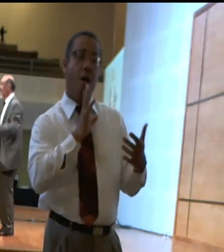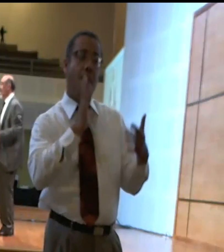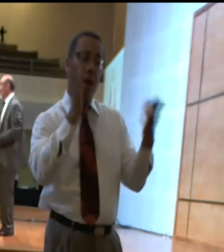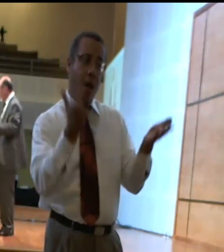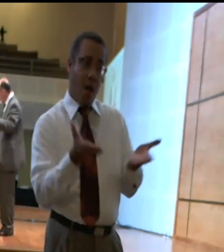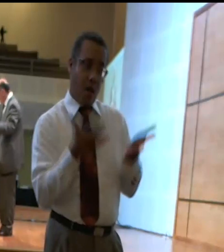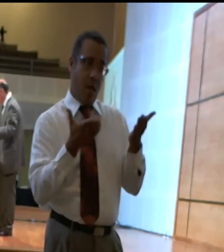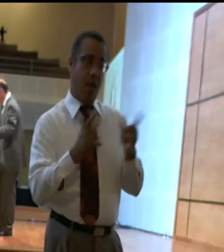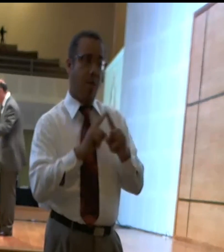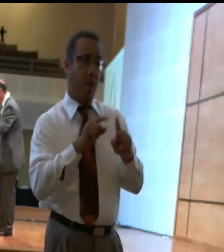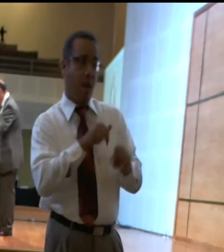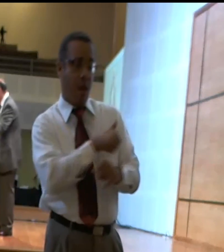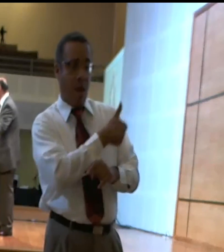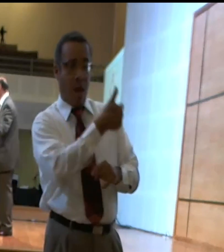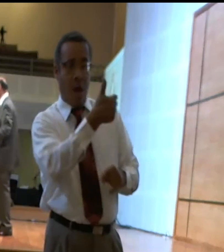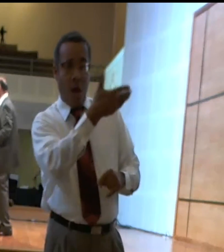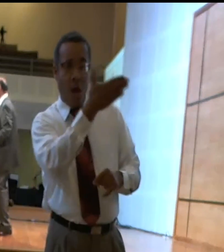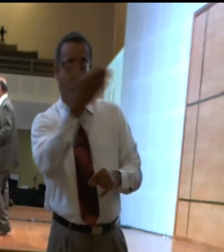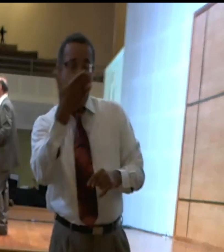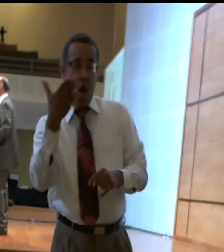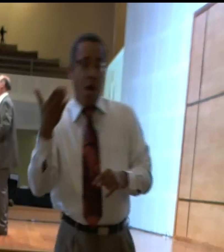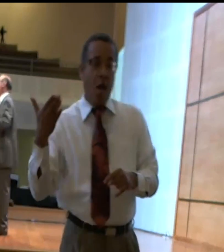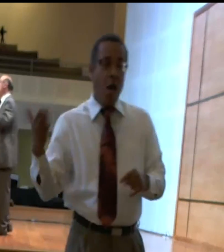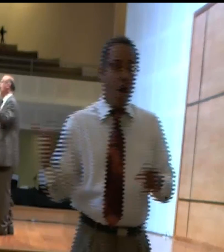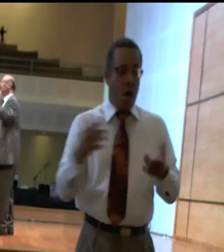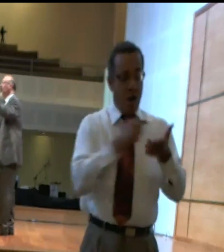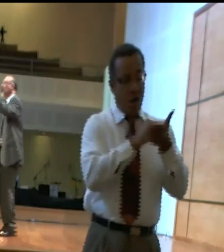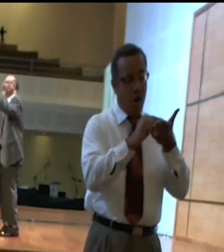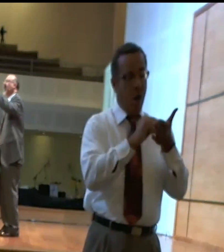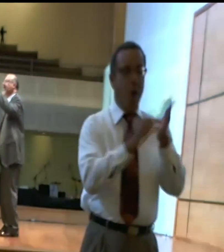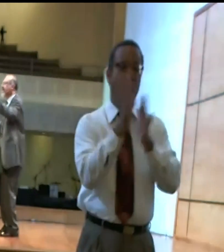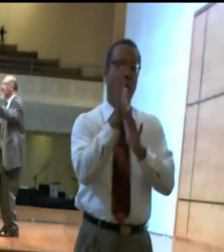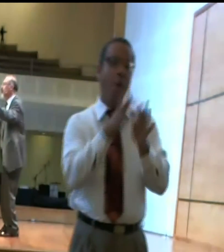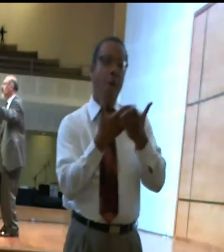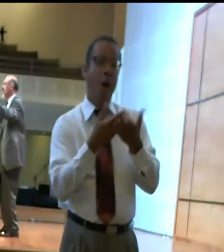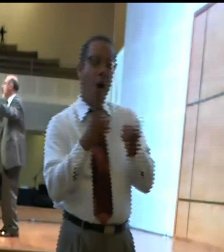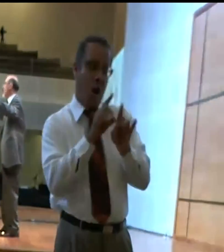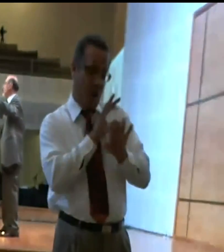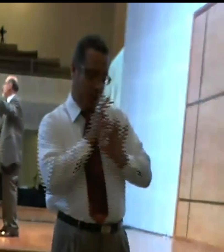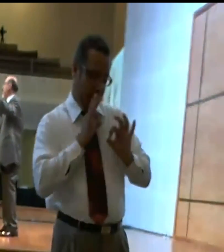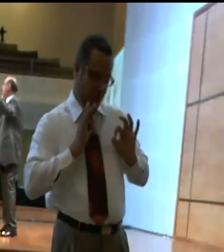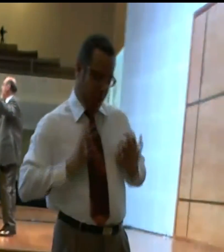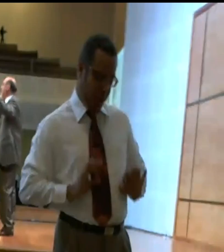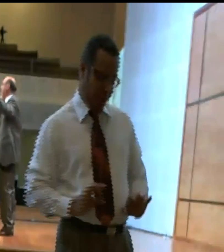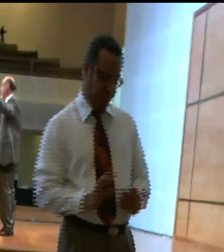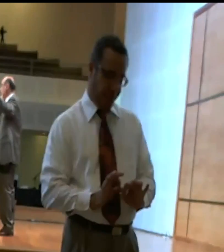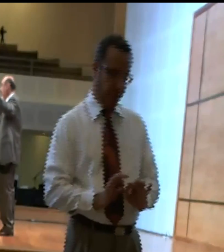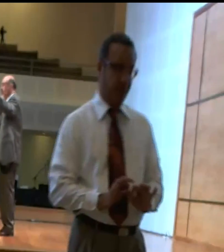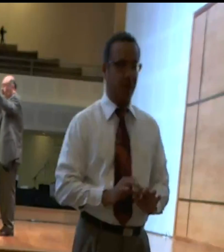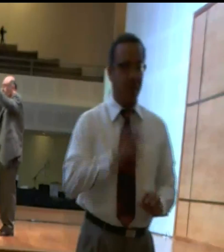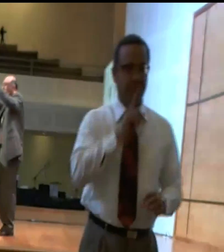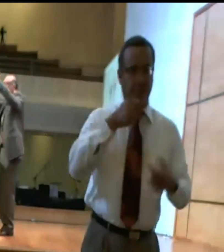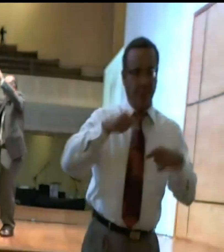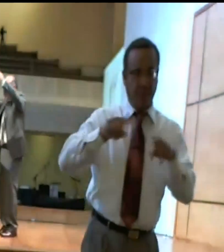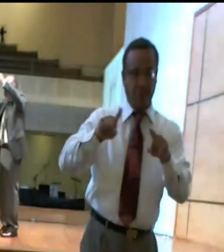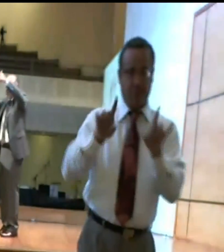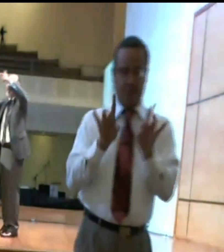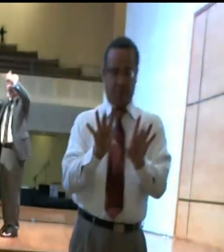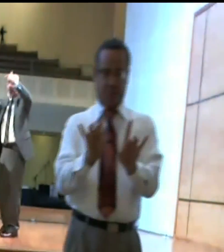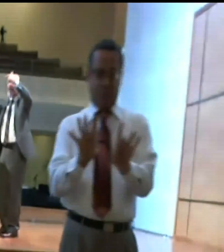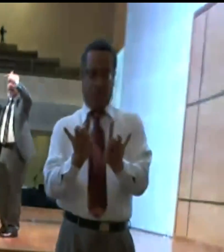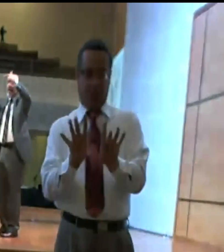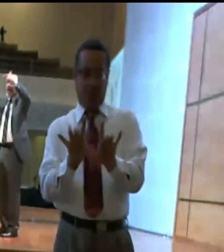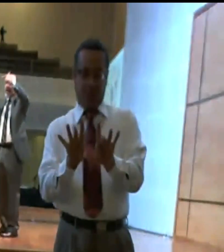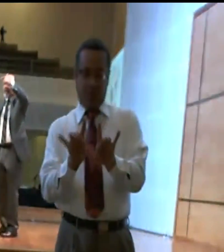otro pasaje interesantísimo en los evangelios, cuando los fariseos y los herodianos, que se odiaban entre